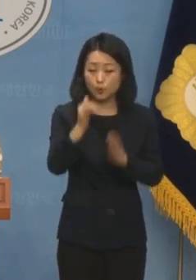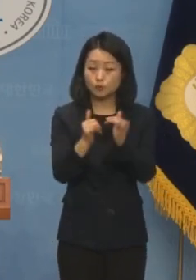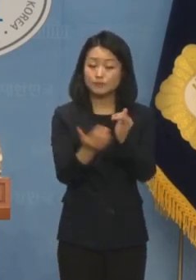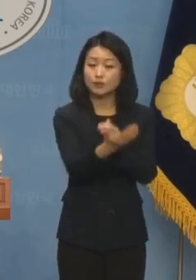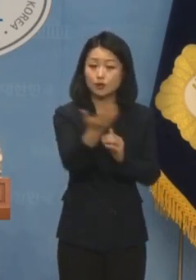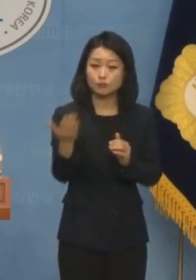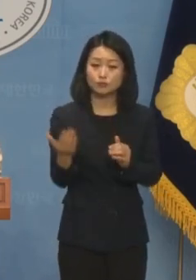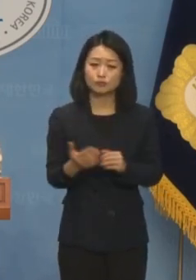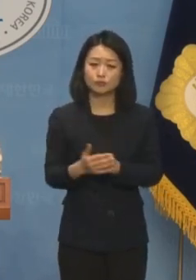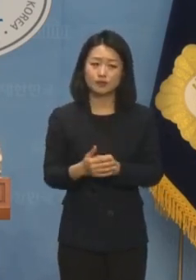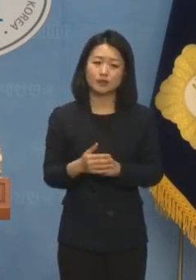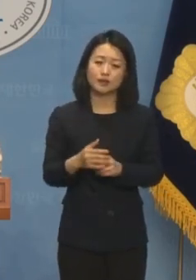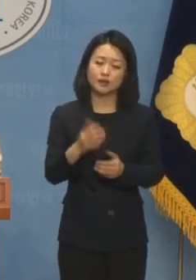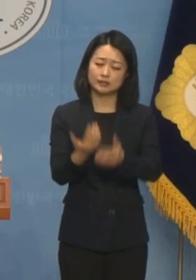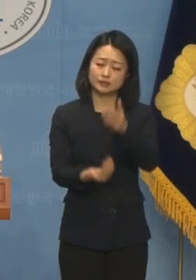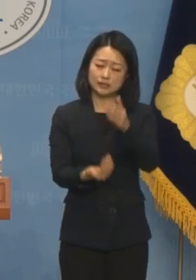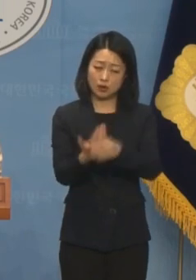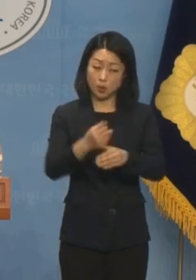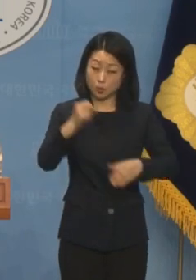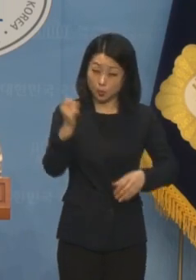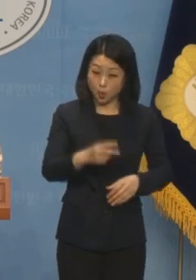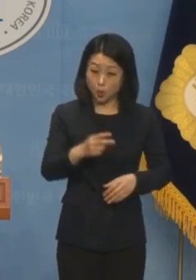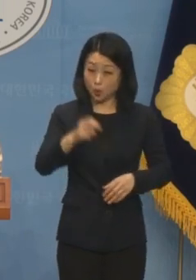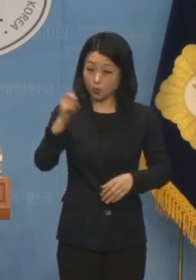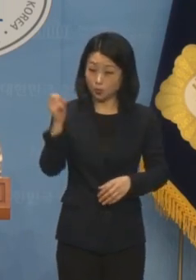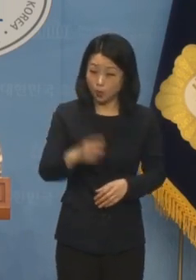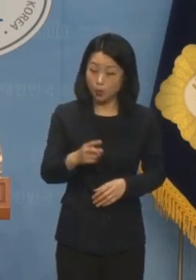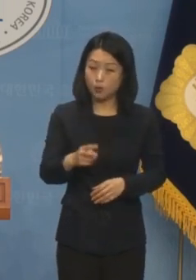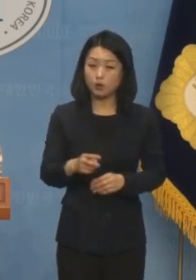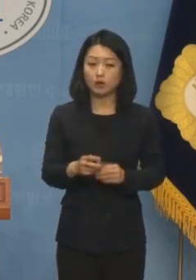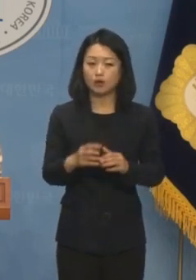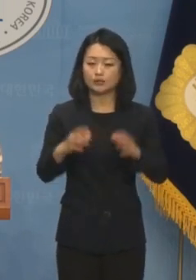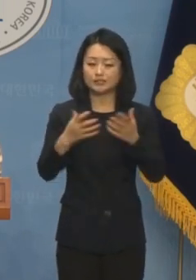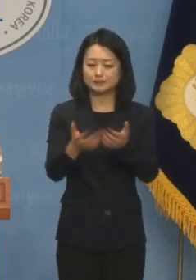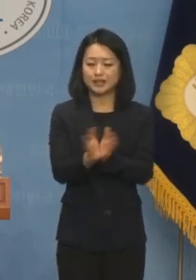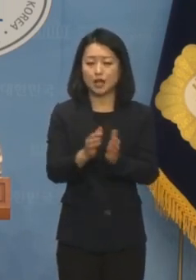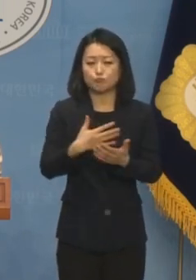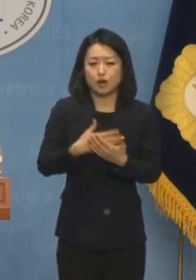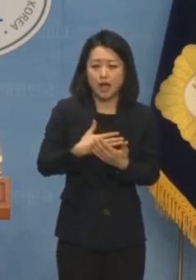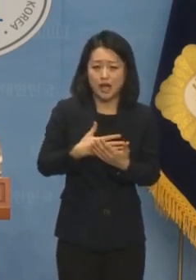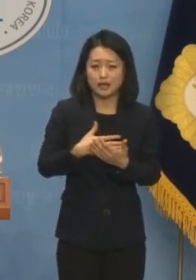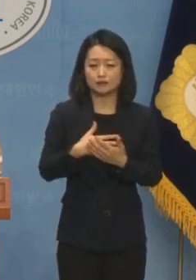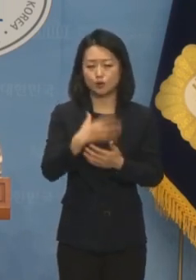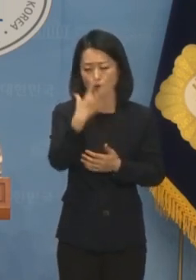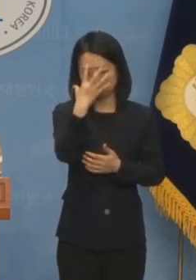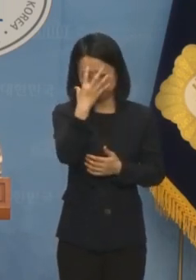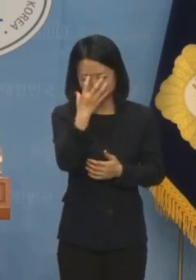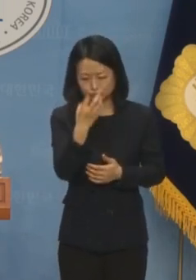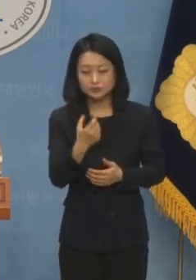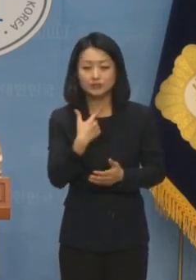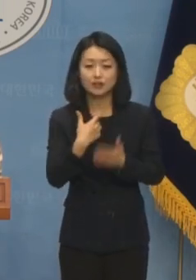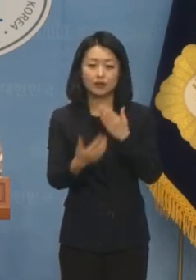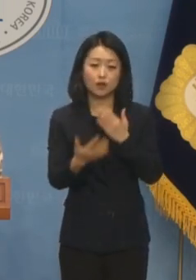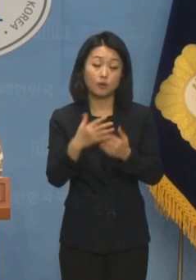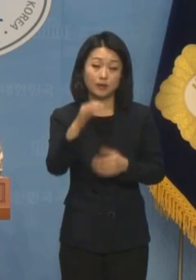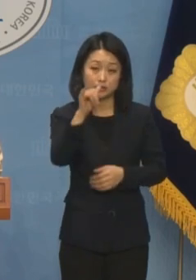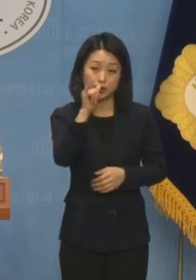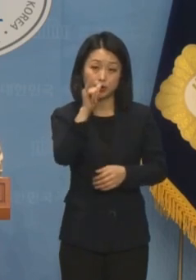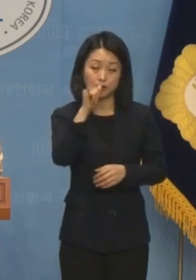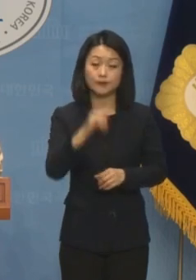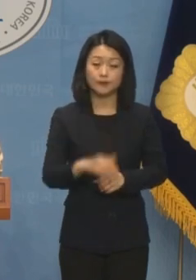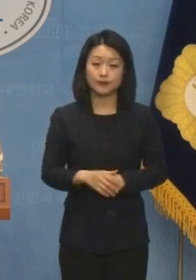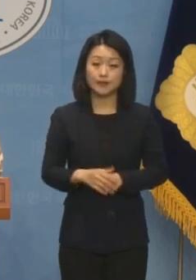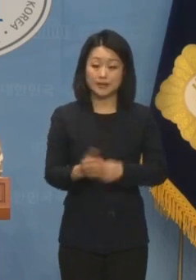국민들은 반복되는 참사에 집단 불안과 우울을 겪어야 했습니다.